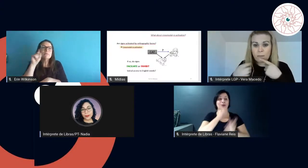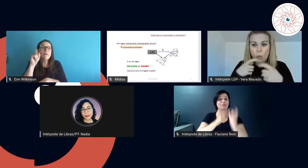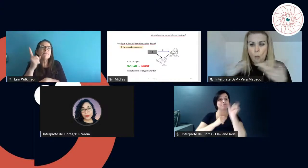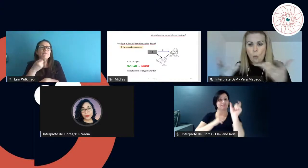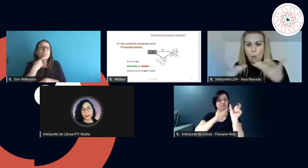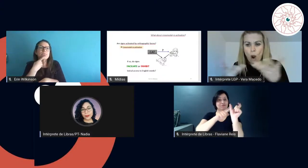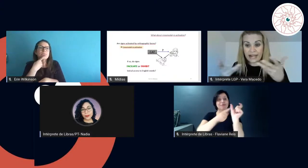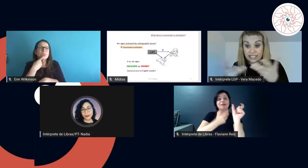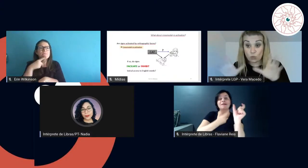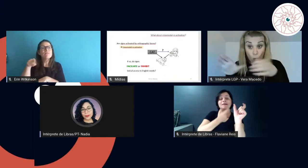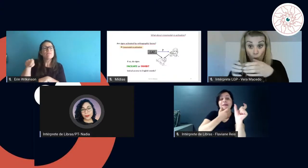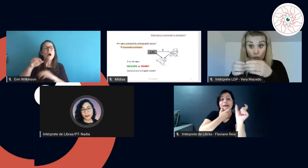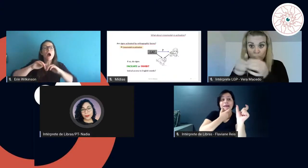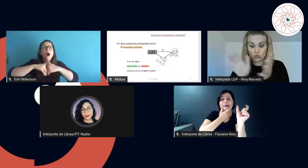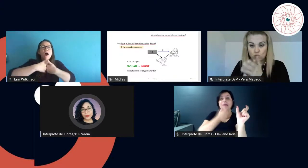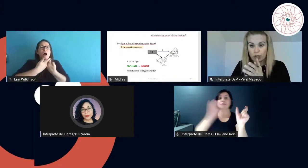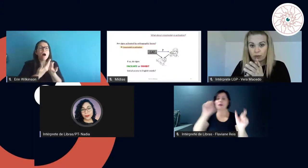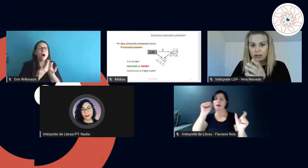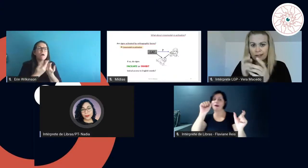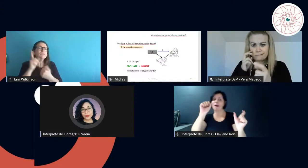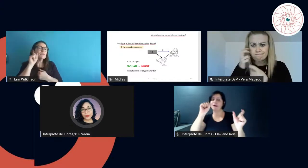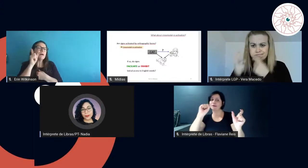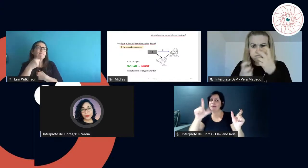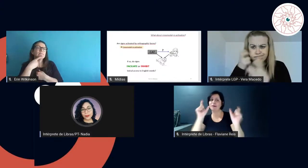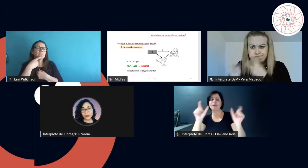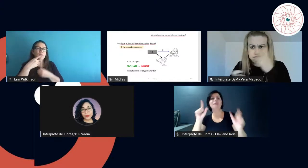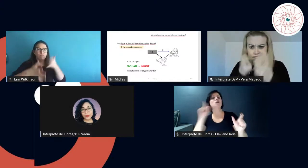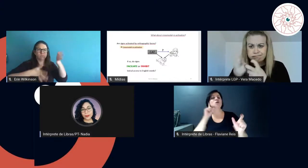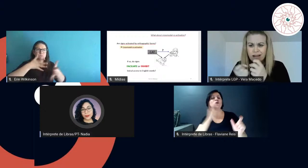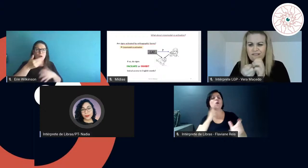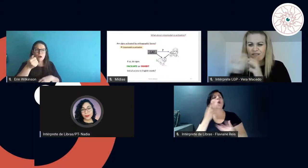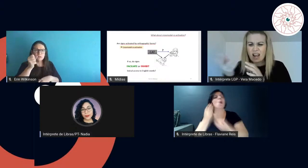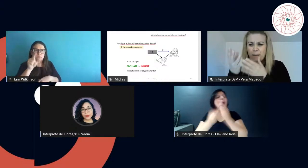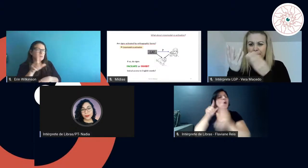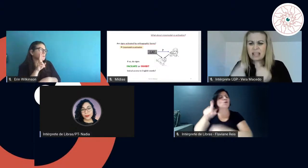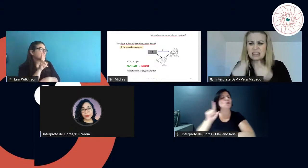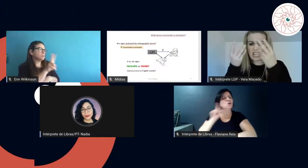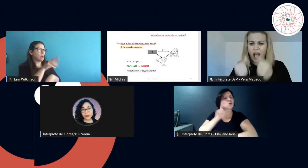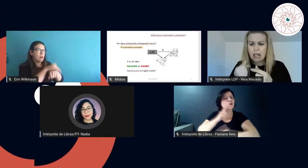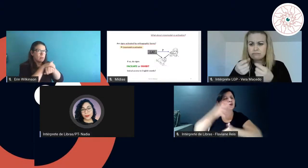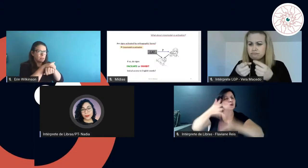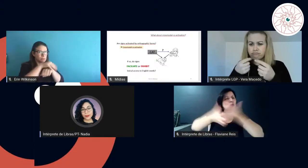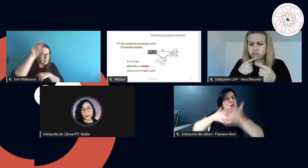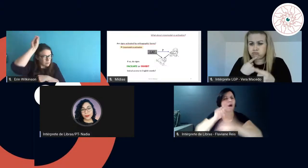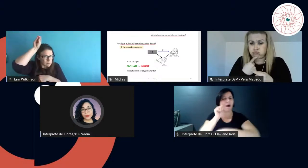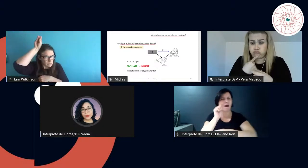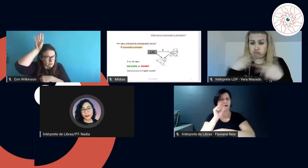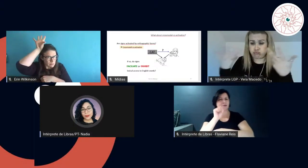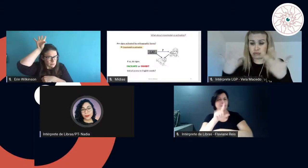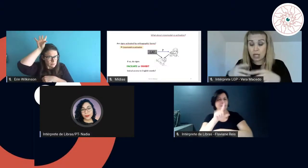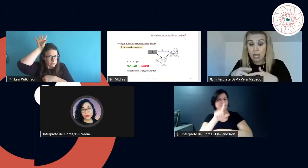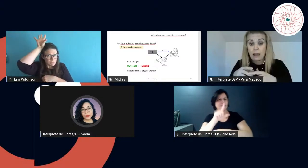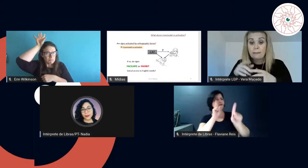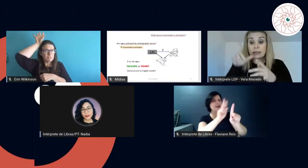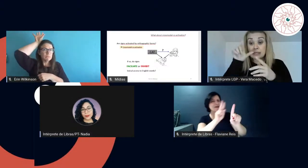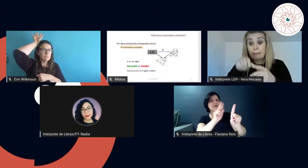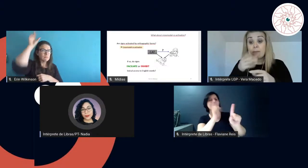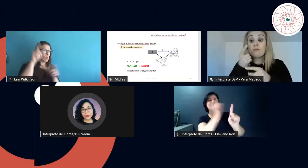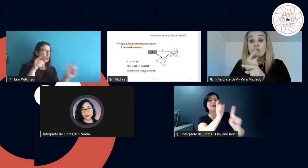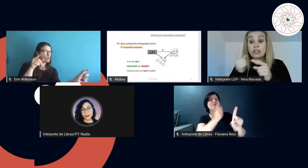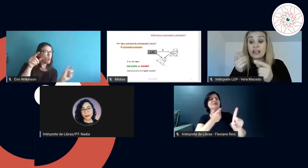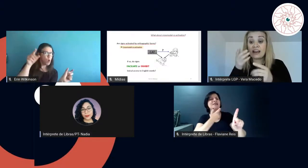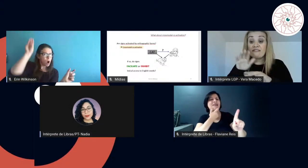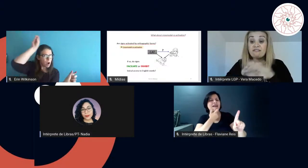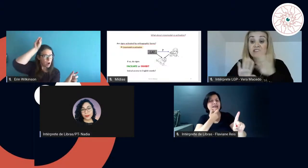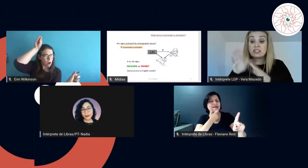O grupo de pesquisa se debruçou sobre um vasto material também, obviamente, fazendo uma analogia